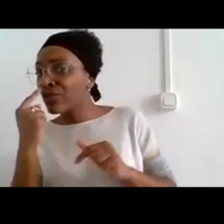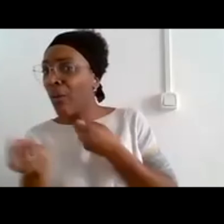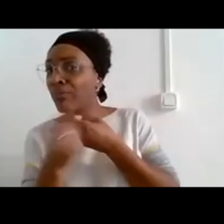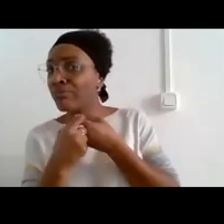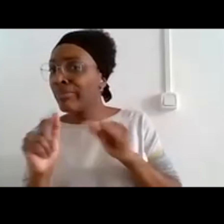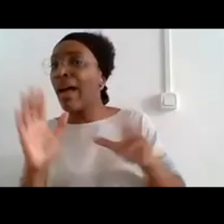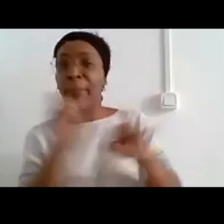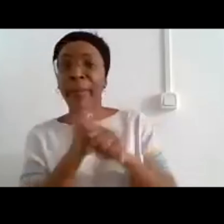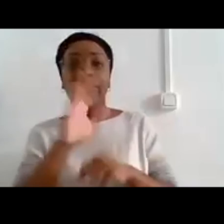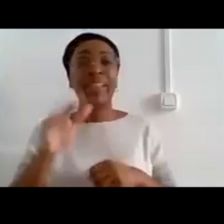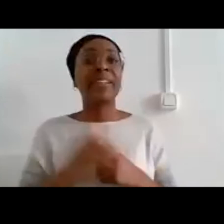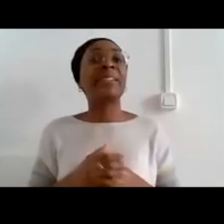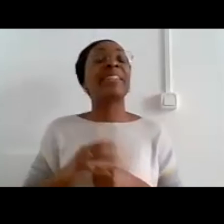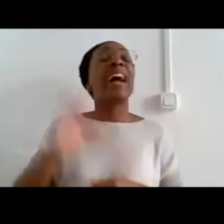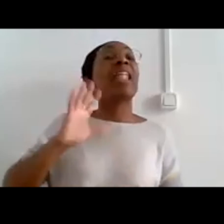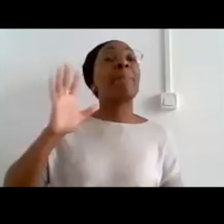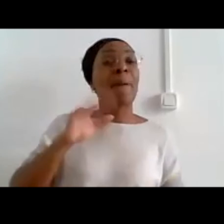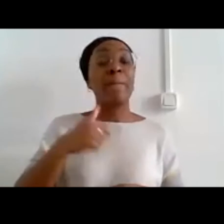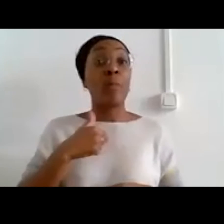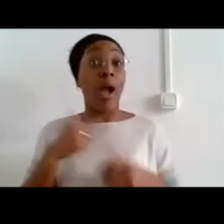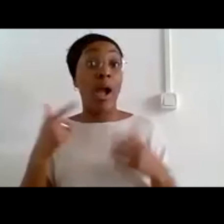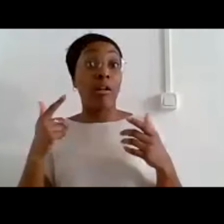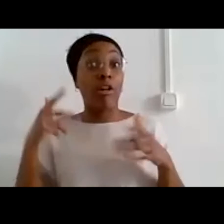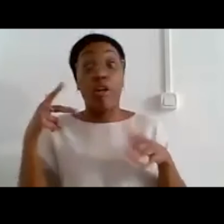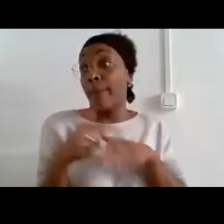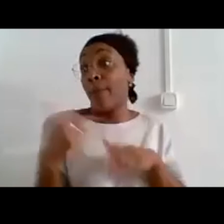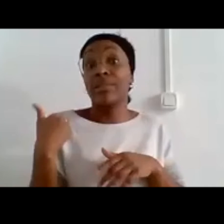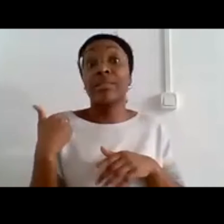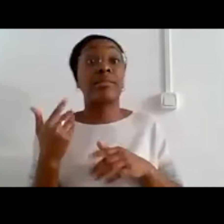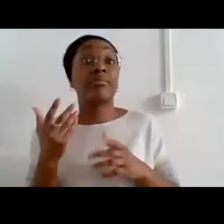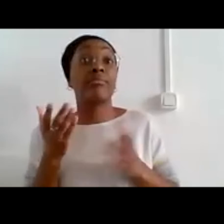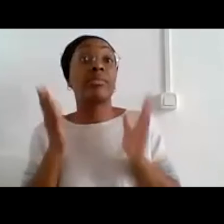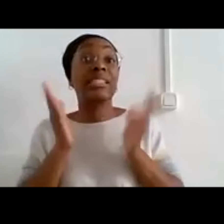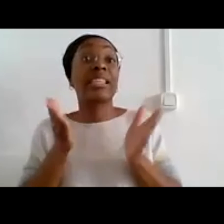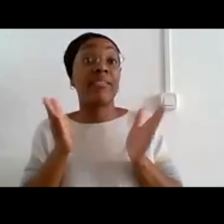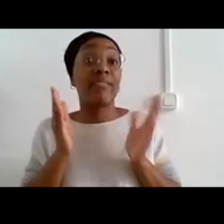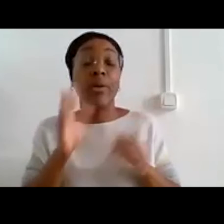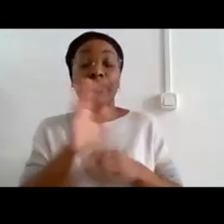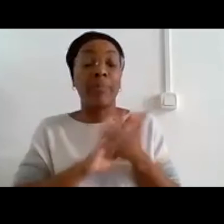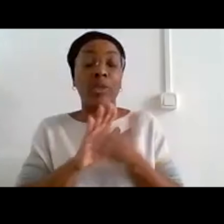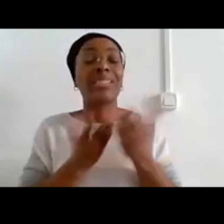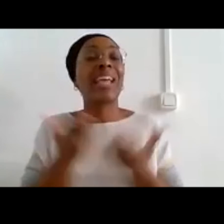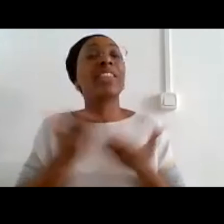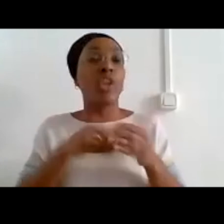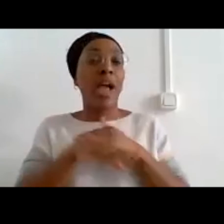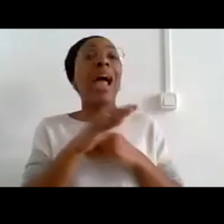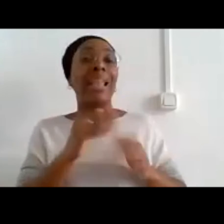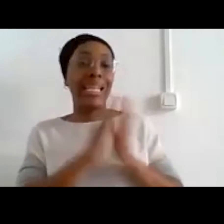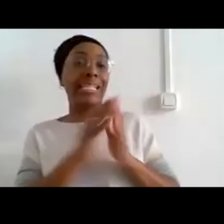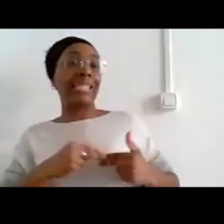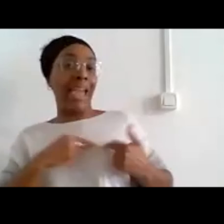passé à l'époque. Je venais juste de commencer là à reprendre cette église de La Roche-sur-Yon et puis il y a un homme qui avait été invité par un